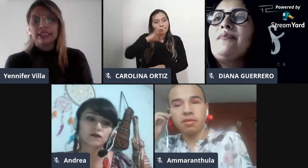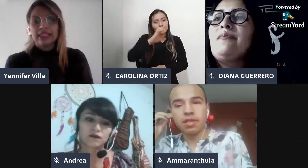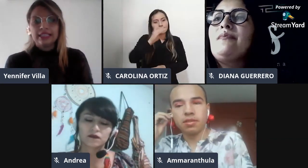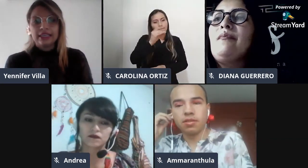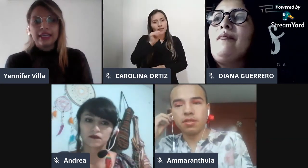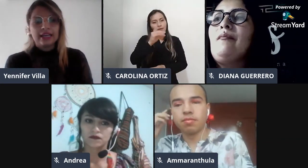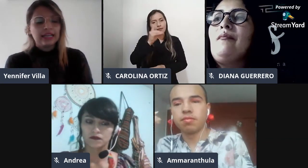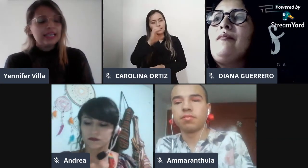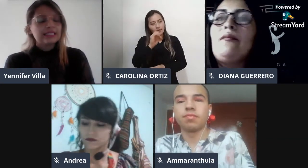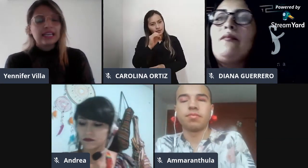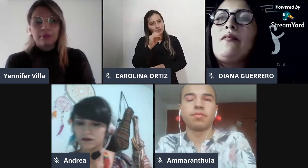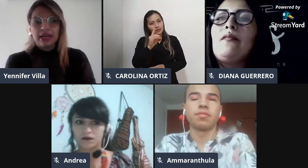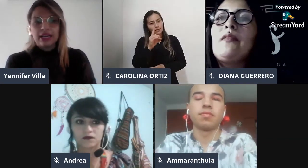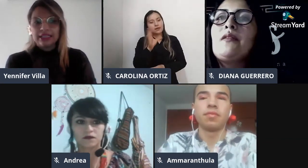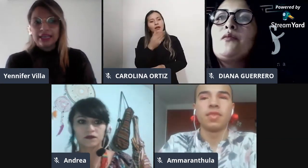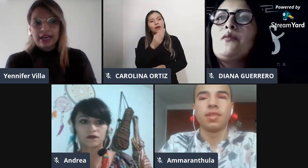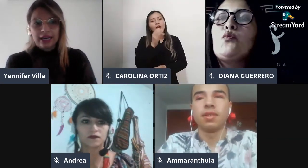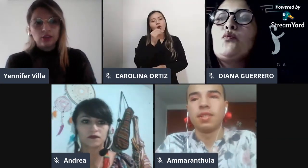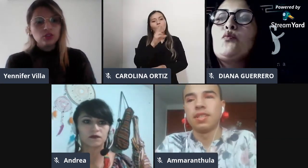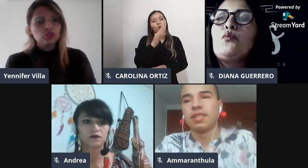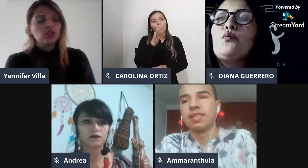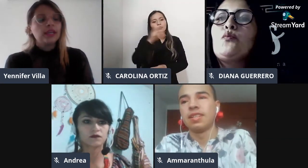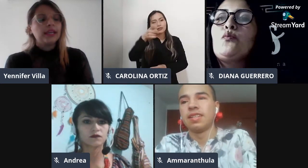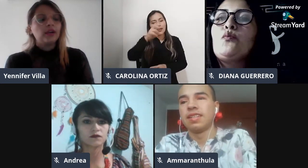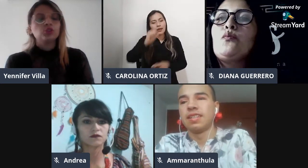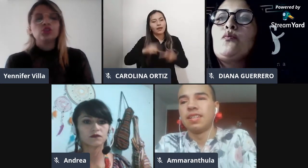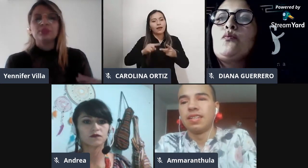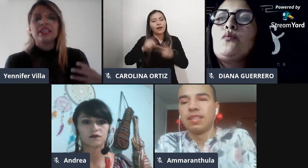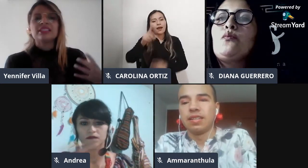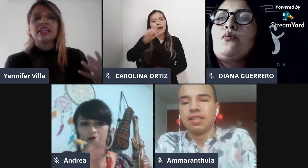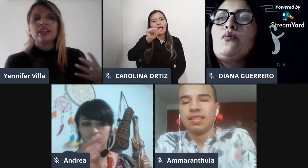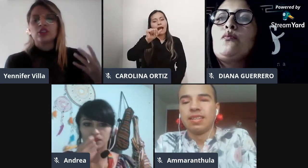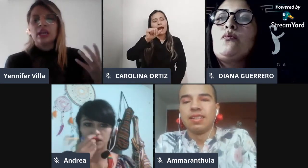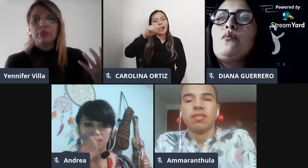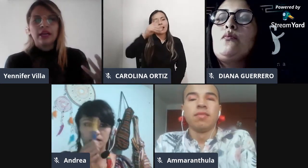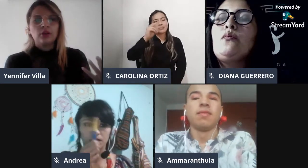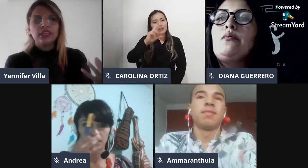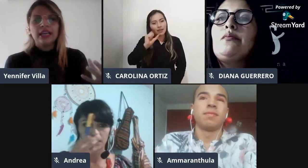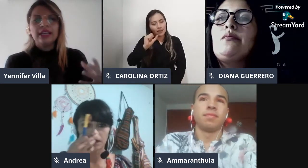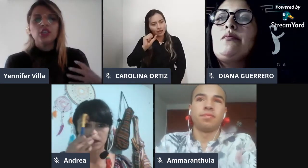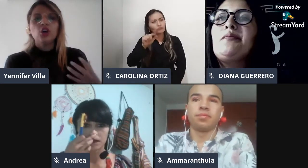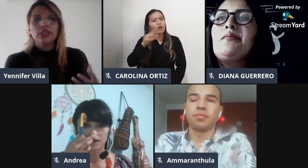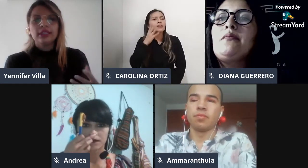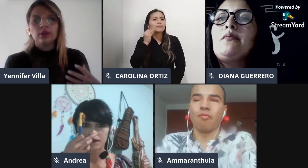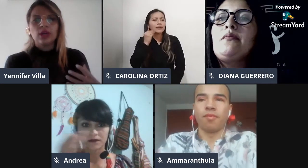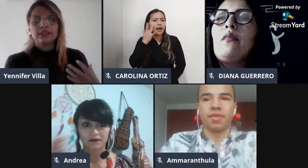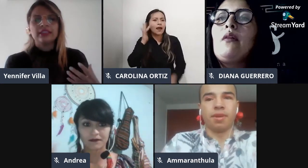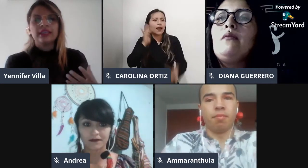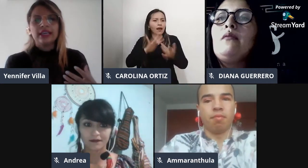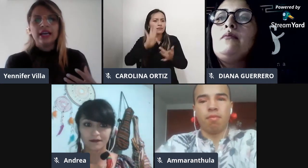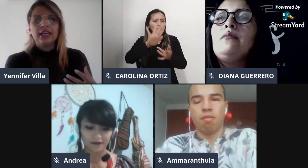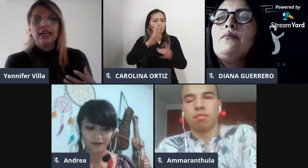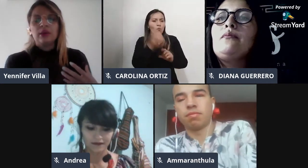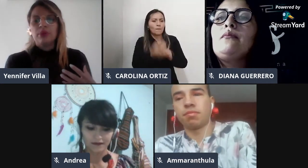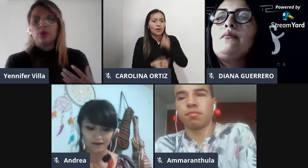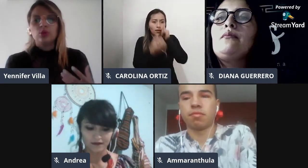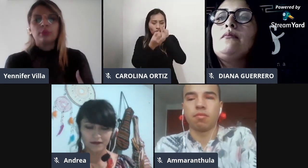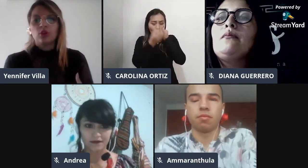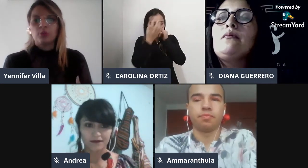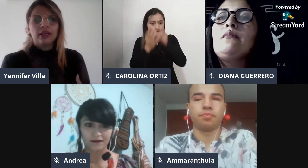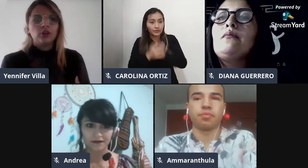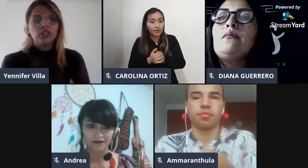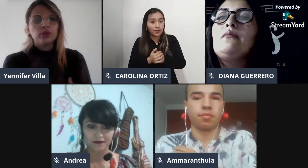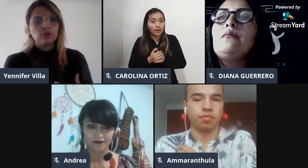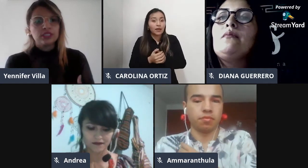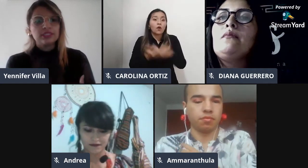la compañía de Andrea Salamanca y de Carlos, con sus experiencias alrededor de la pedagogía. Y hoy, ¿qué lugar tendría la pregunta